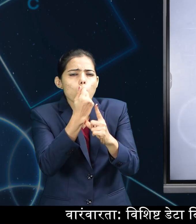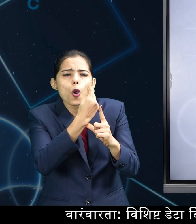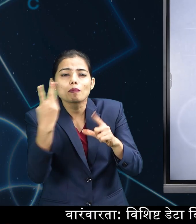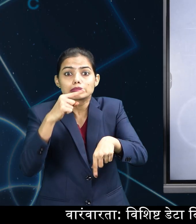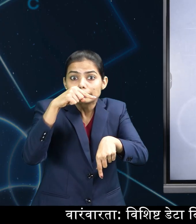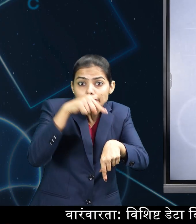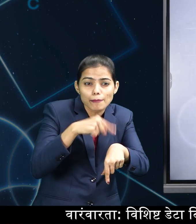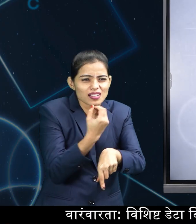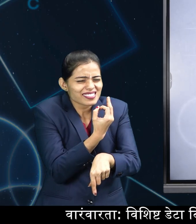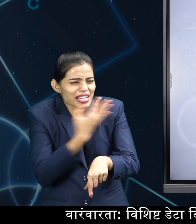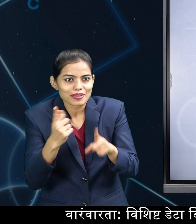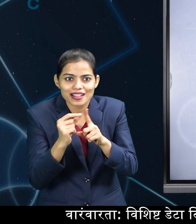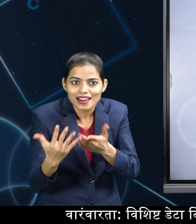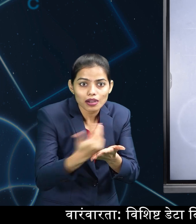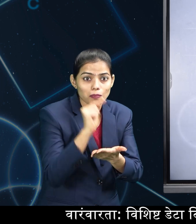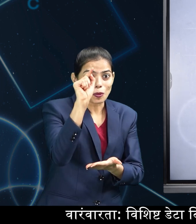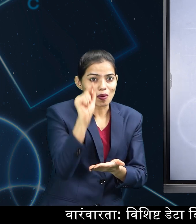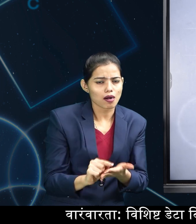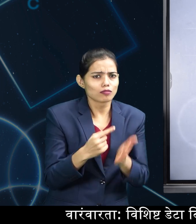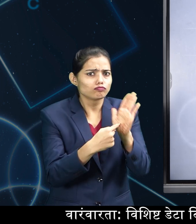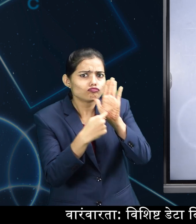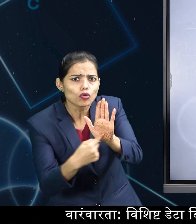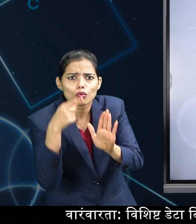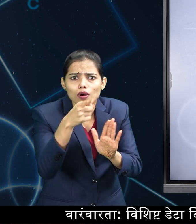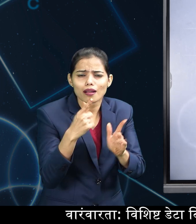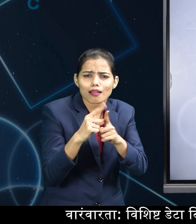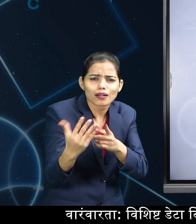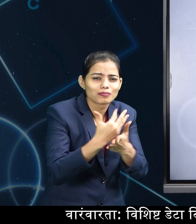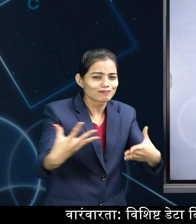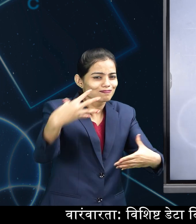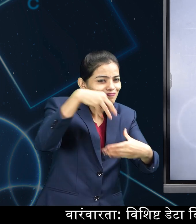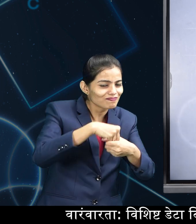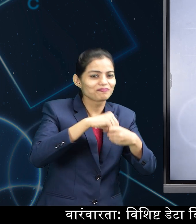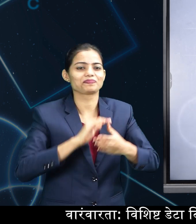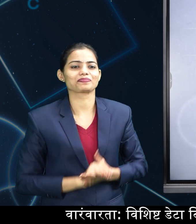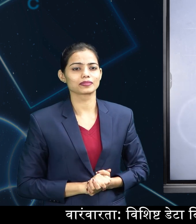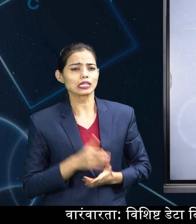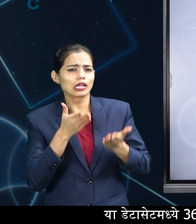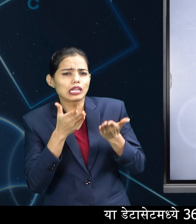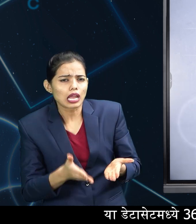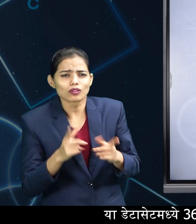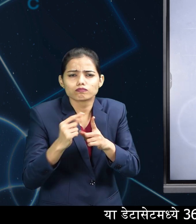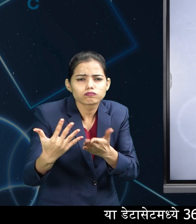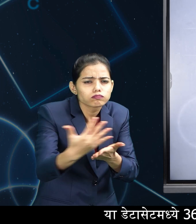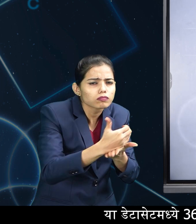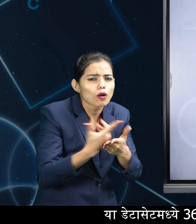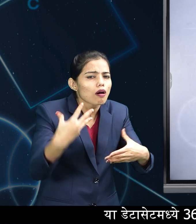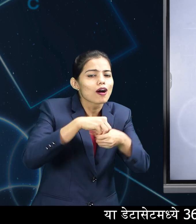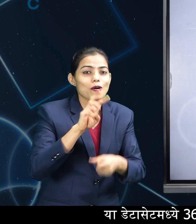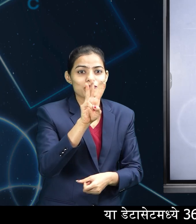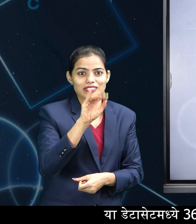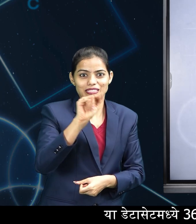वारंवारता: विशिष्ट डेटा बिंदू डेटा सेंटरमध्ये किती वेळा येतो हे वारंवारता म्हणतात. या डेटा